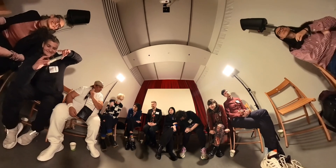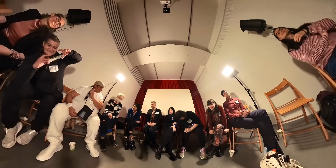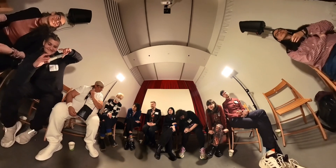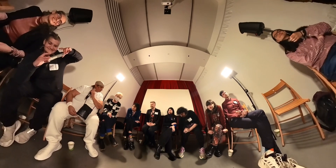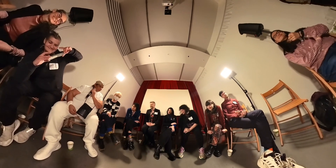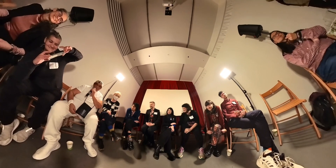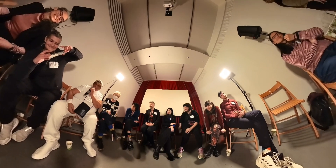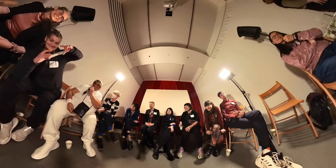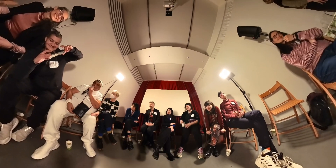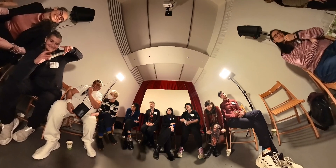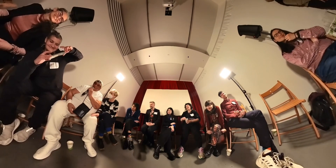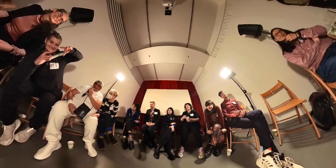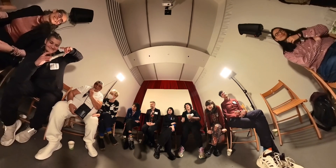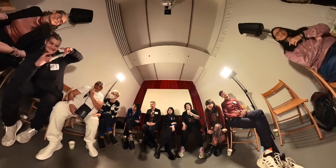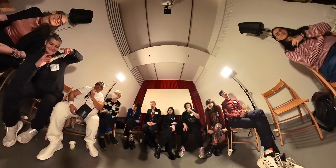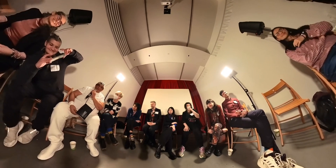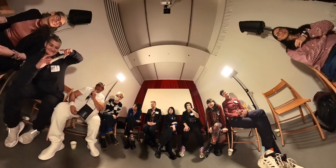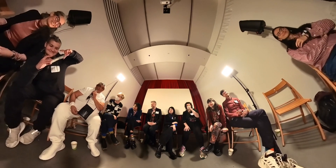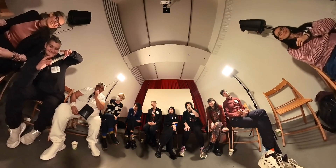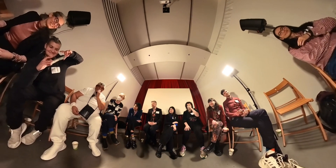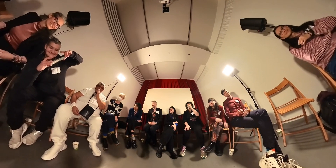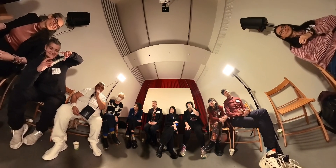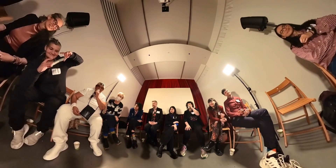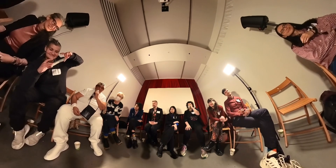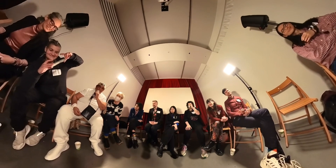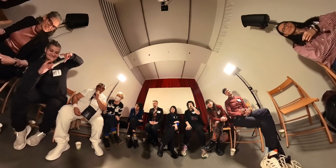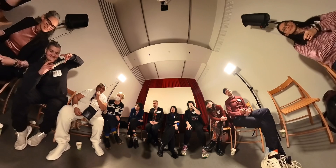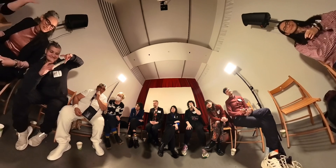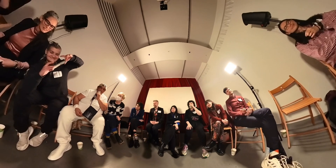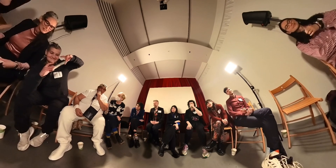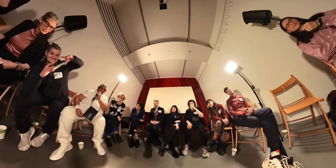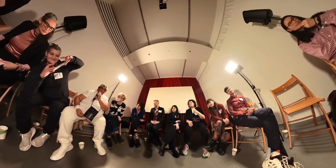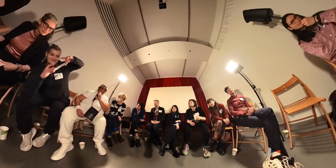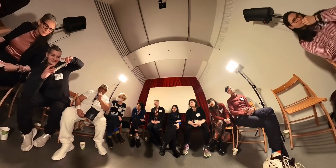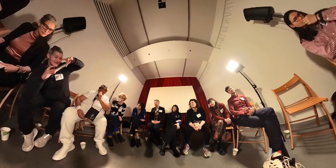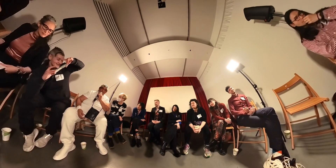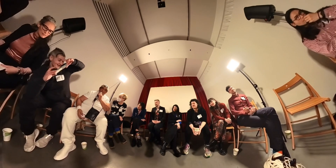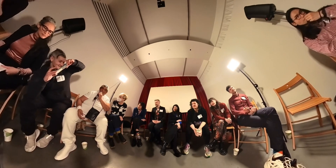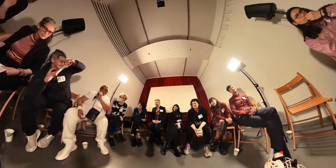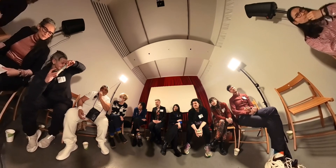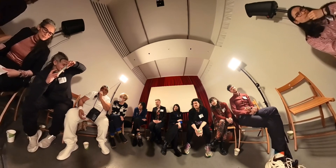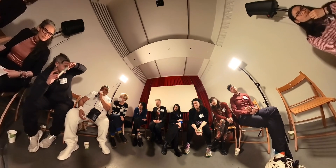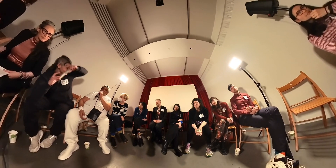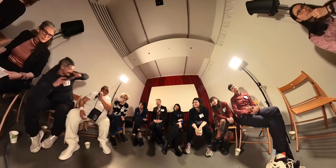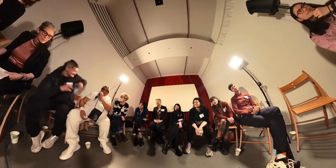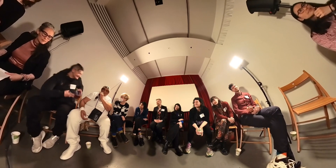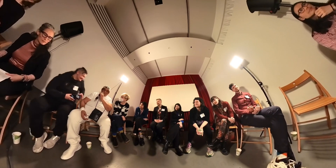hodně. Jo, to jo. Já vím, ale já jsem chtěla říct jako prostě, že